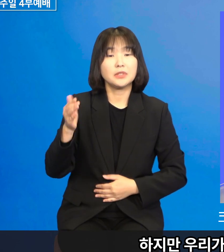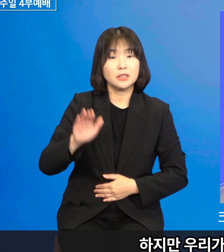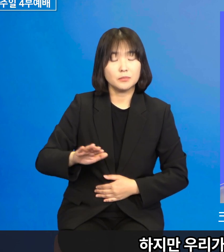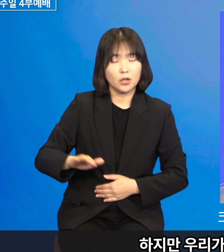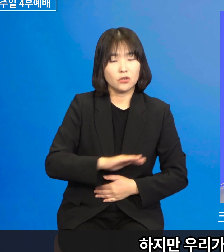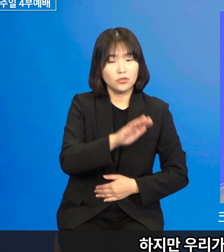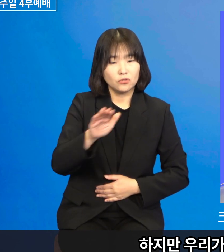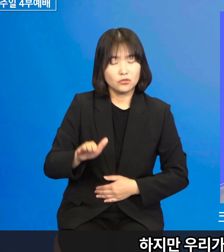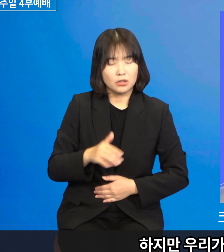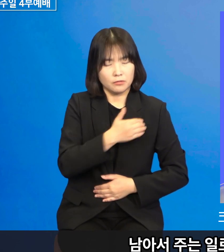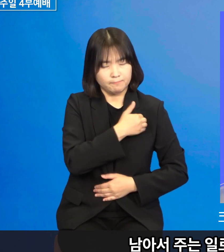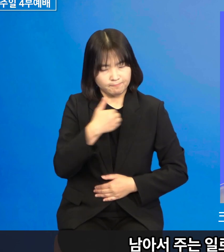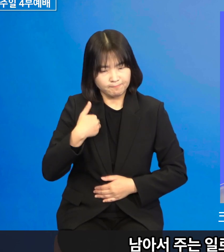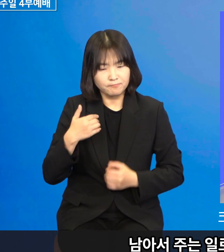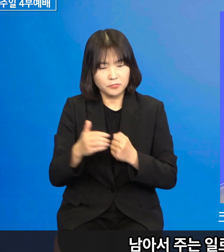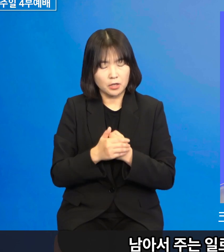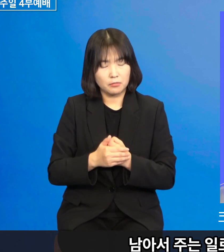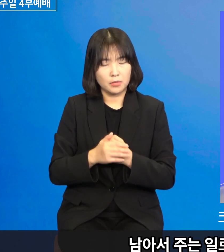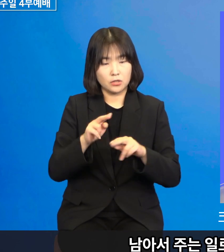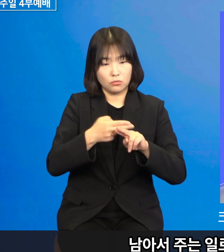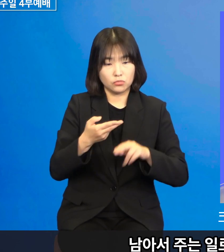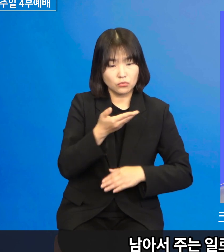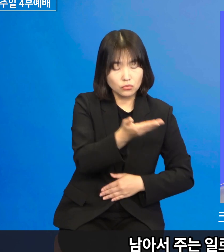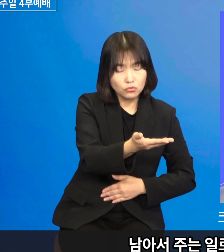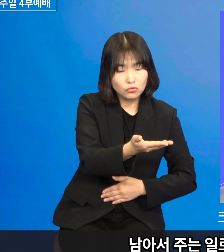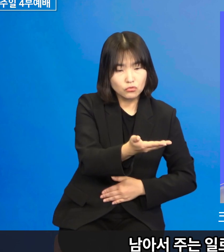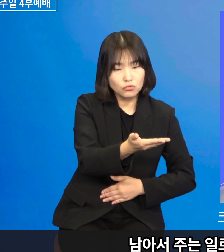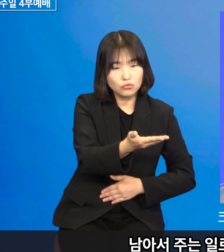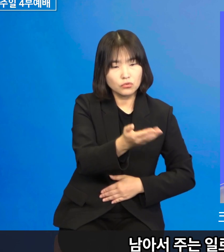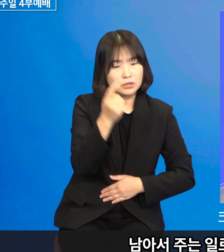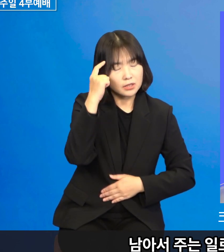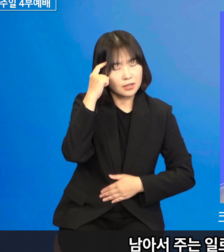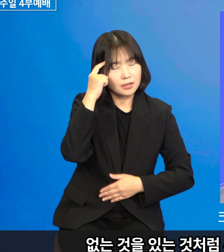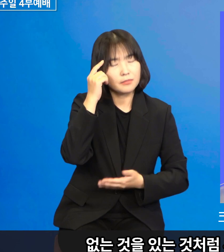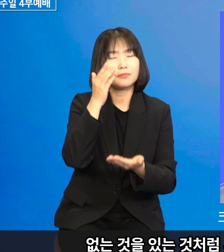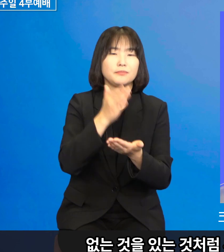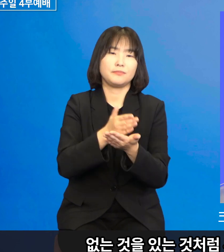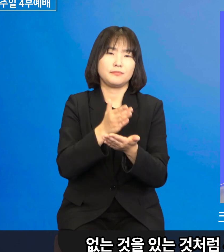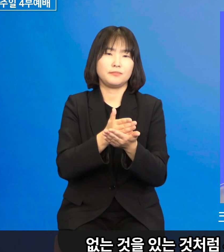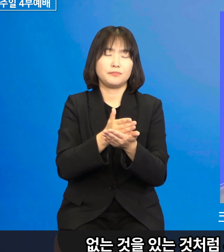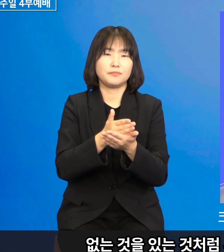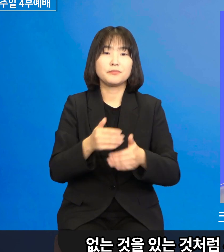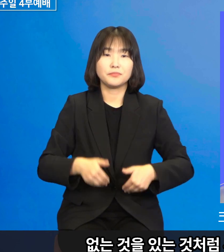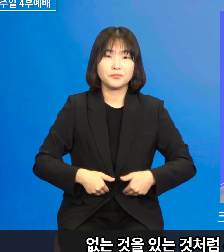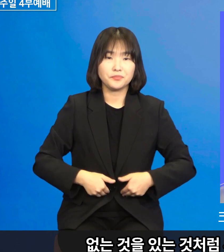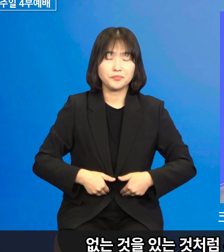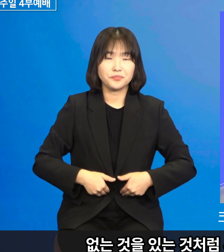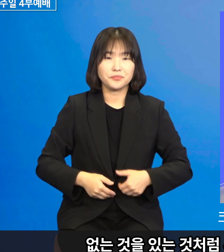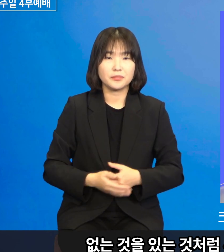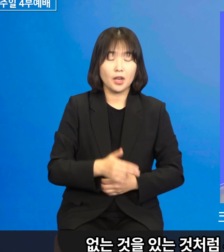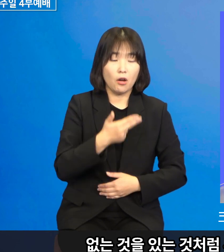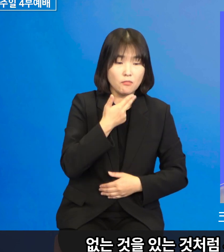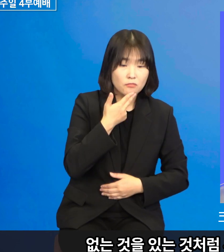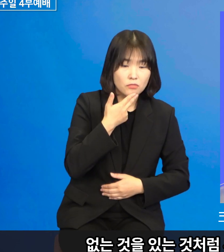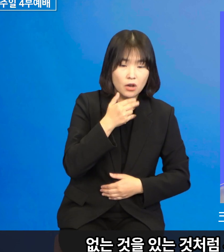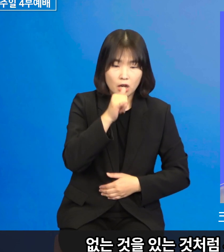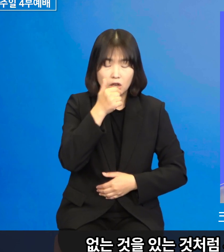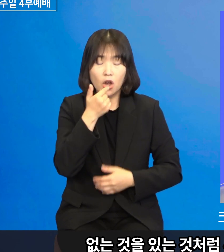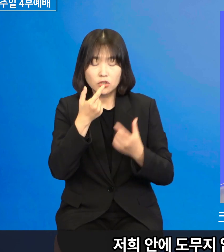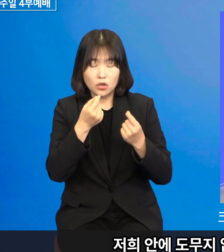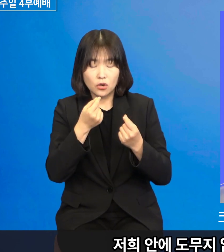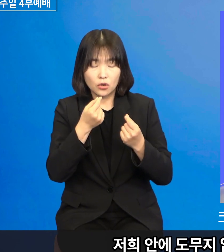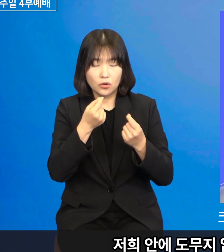우리가 넉넉해서 주거나 남아서 주는 일로 여기면 안 됩니다. 없는 것을 있는 것처럼 부르시는 하나님의